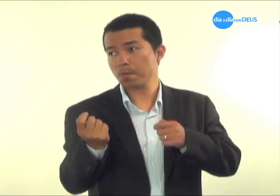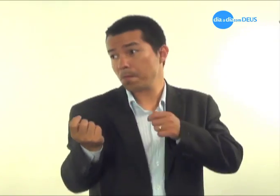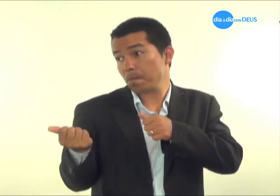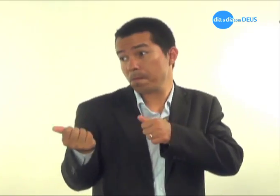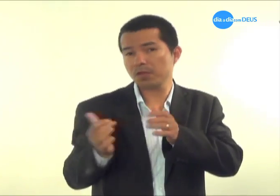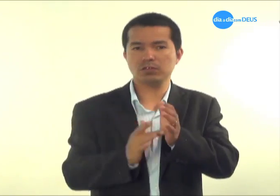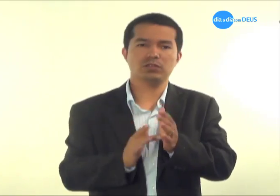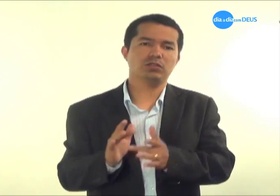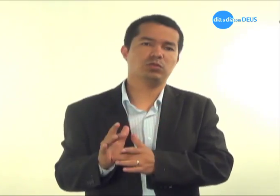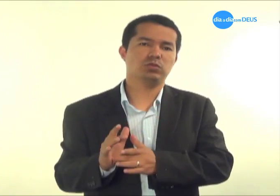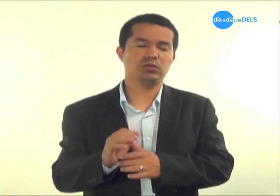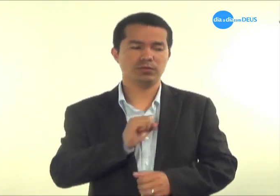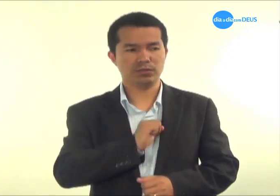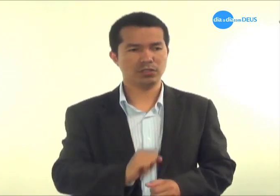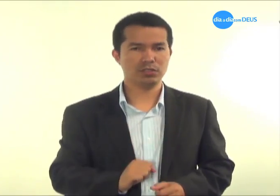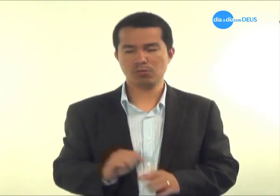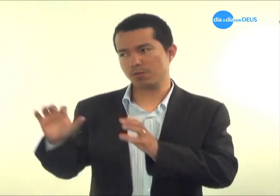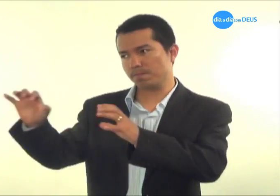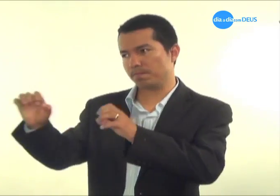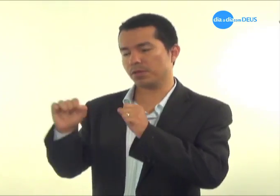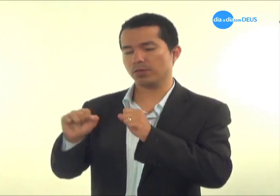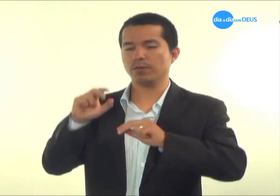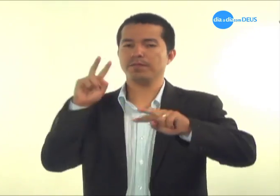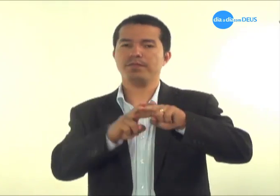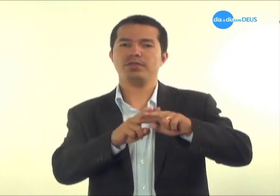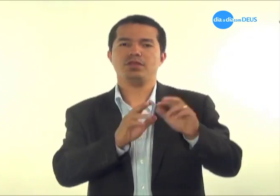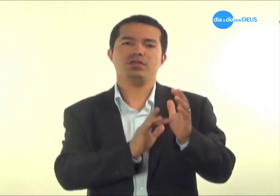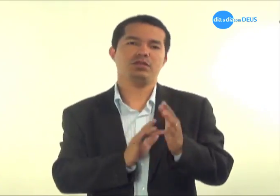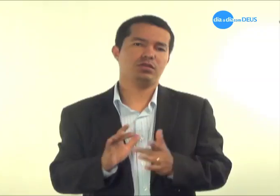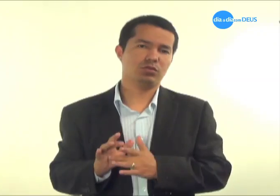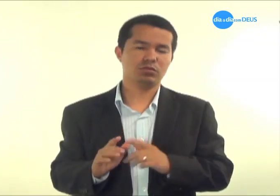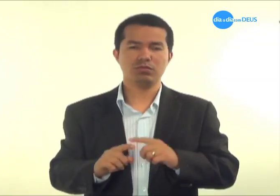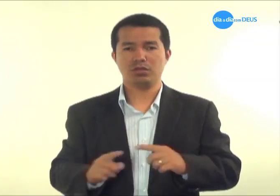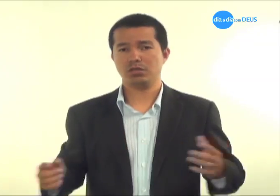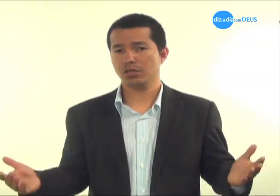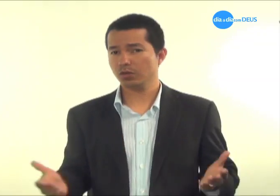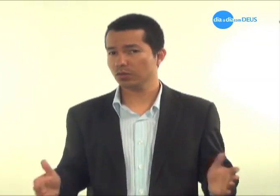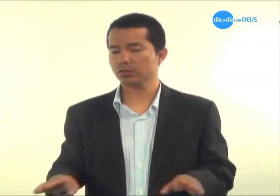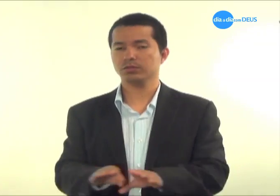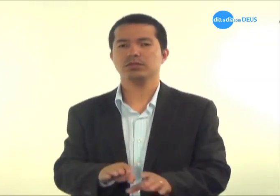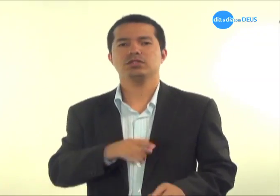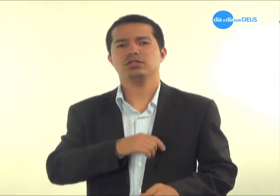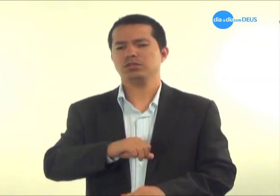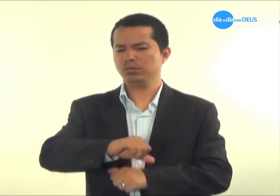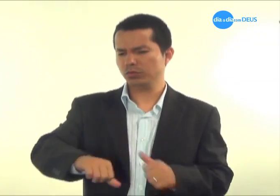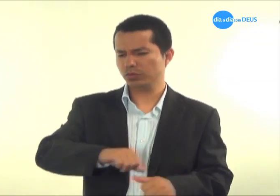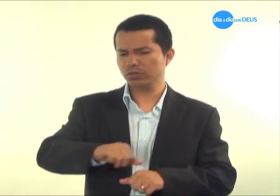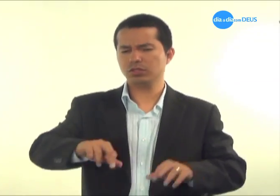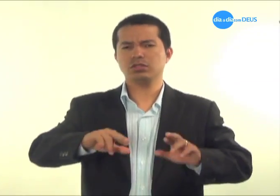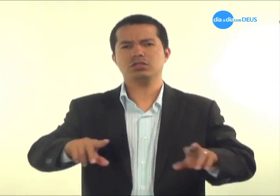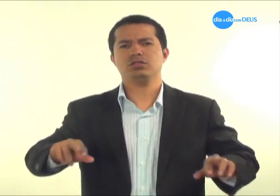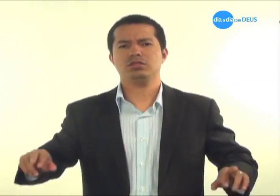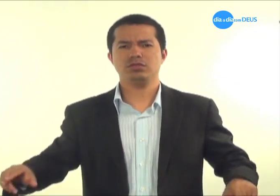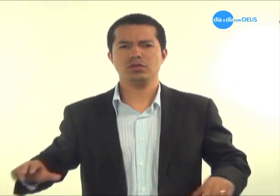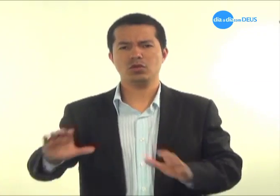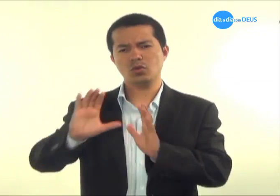sendo um dos 12. E aí as atitudes dele as coisas começaram a mudar, roubou